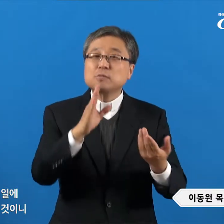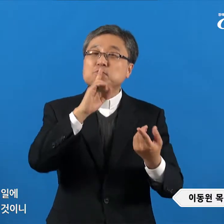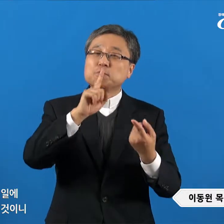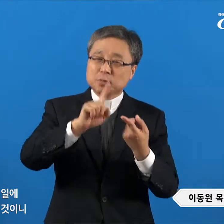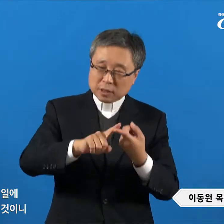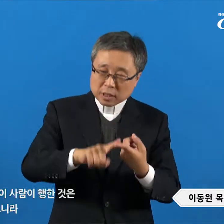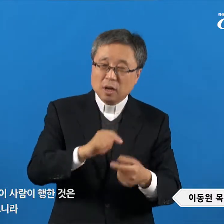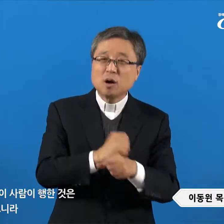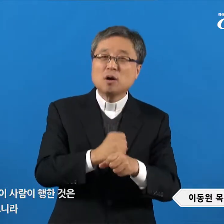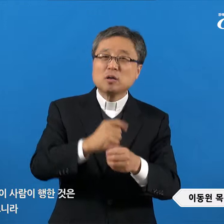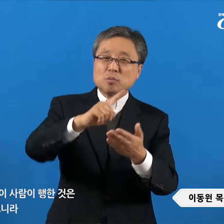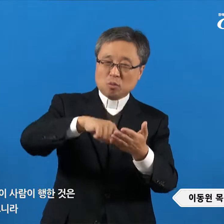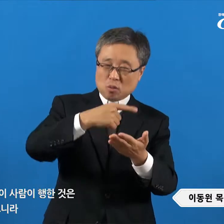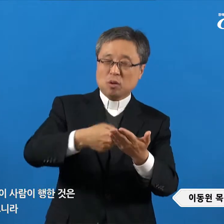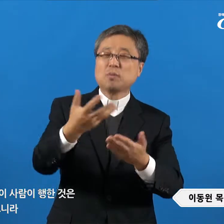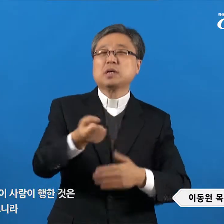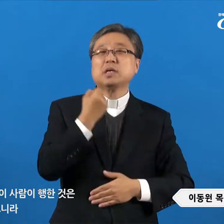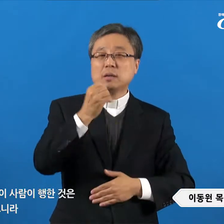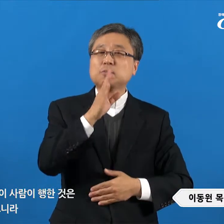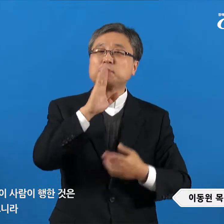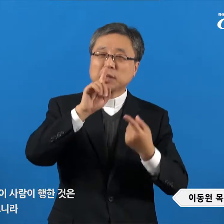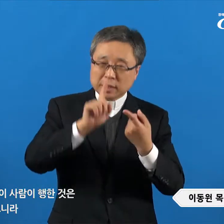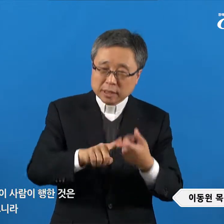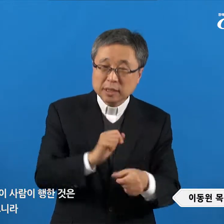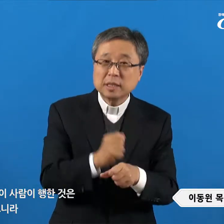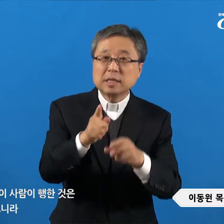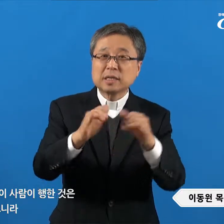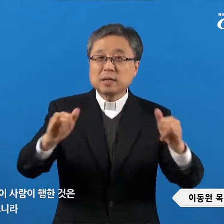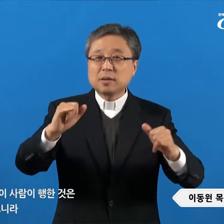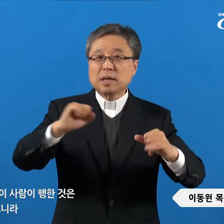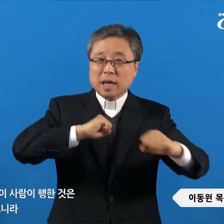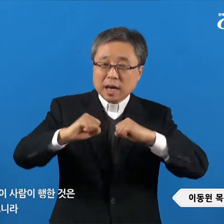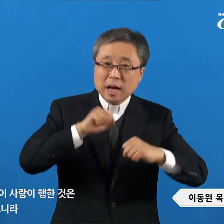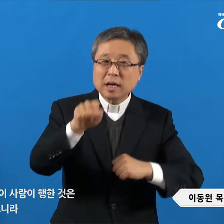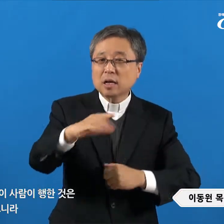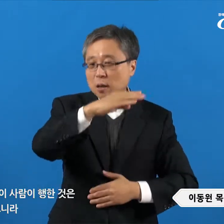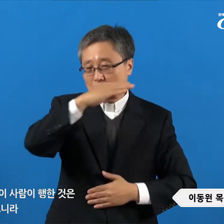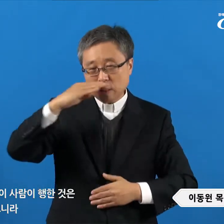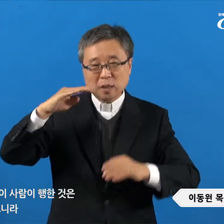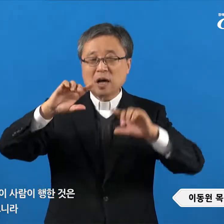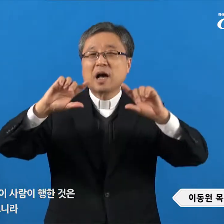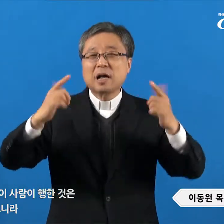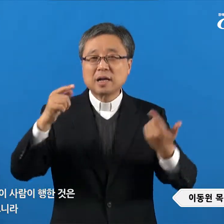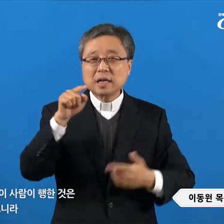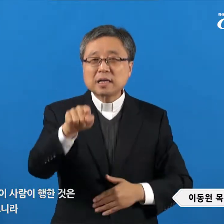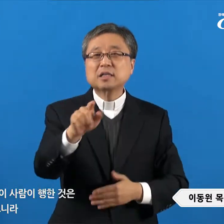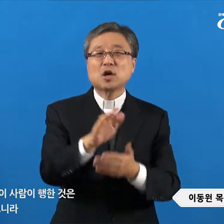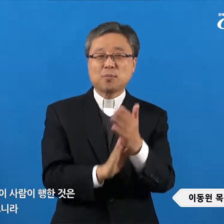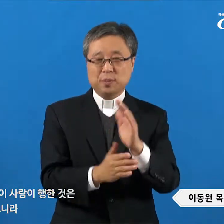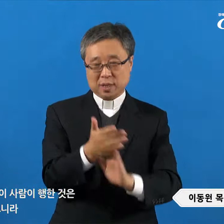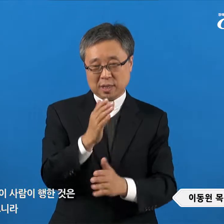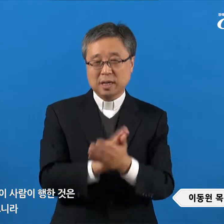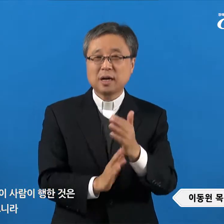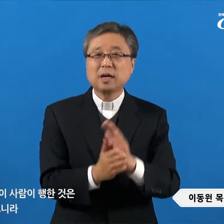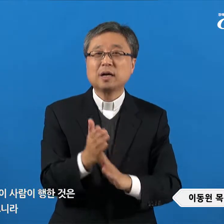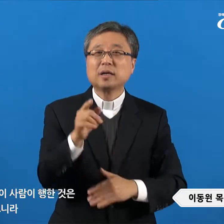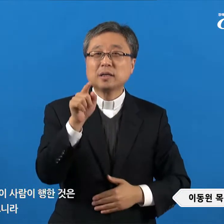보응을 받는 것이니 이에 당연하거니와 이 사람이 행한 것은 옳지 않은 것이 없느니라. 그는